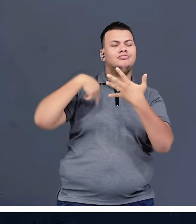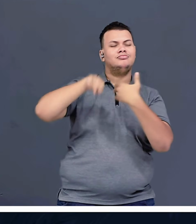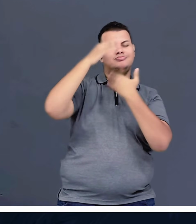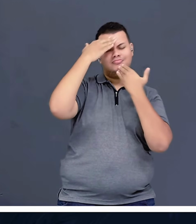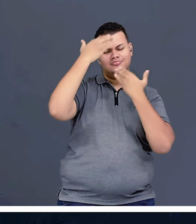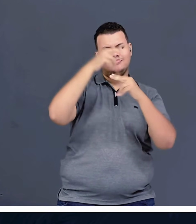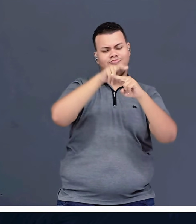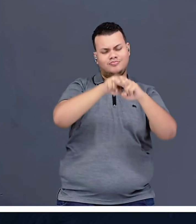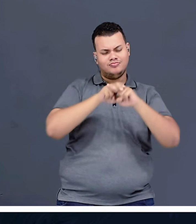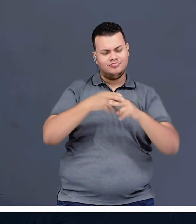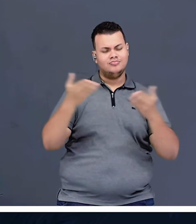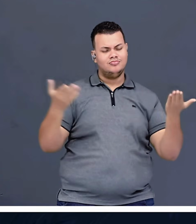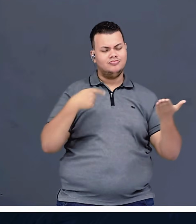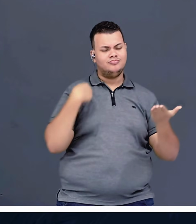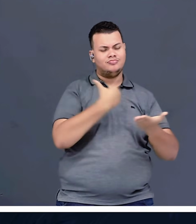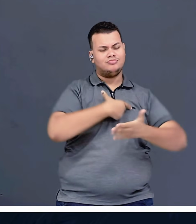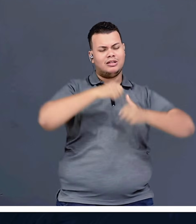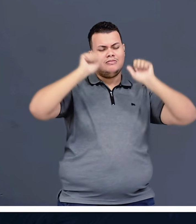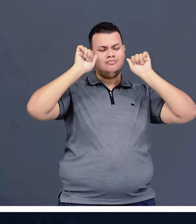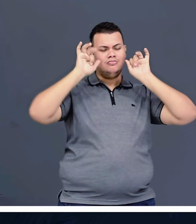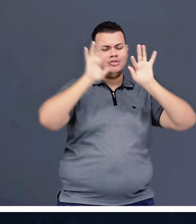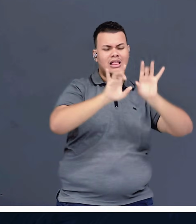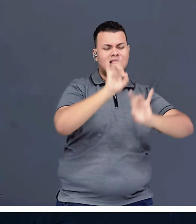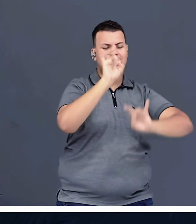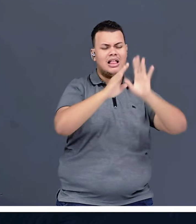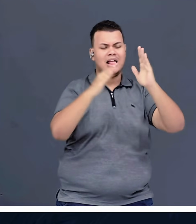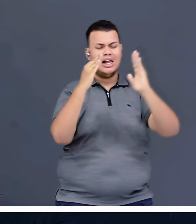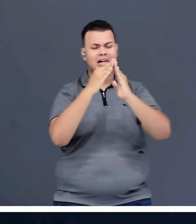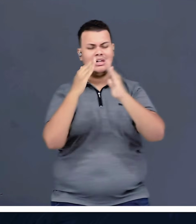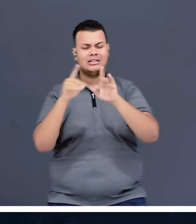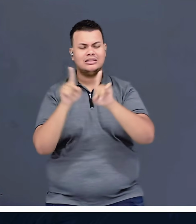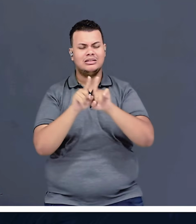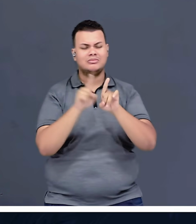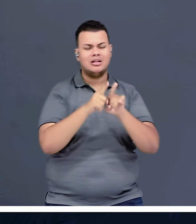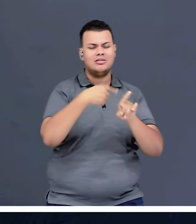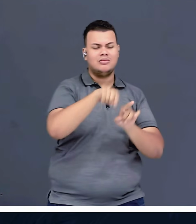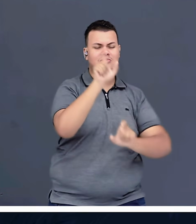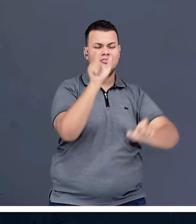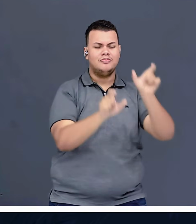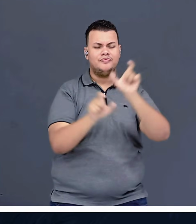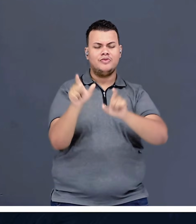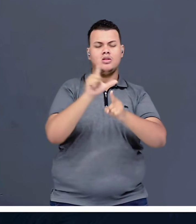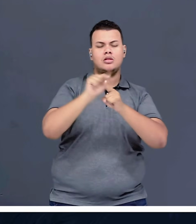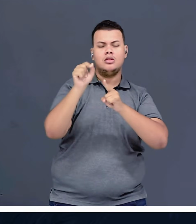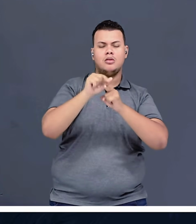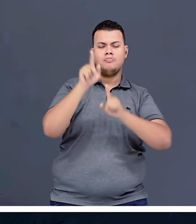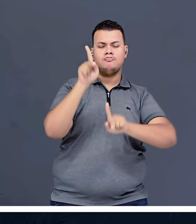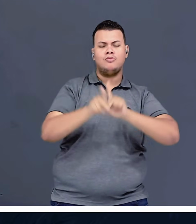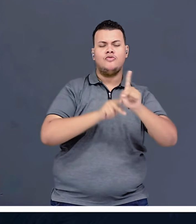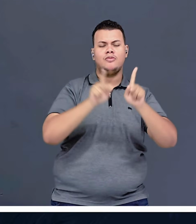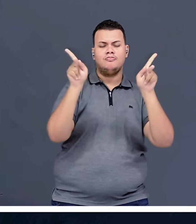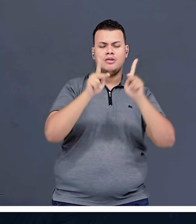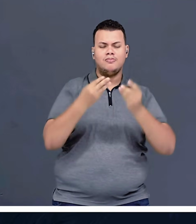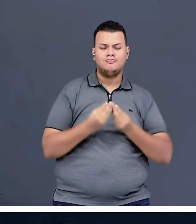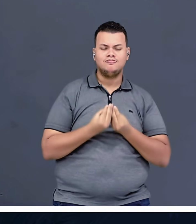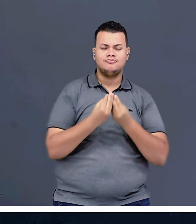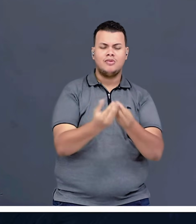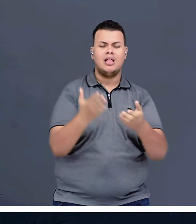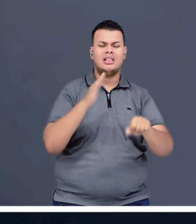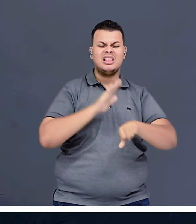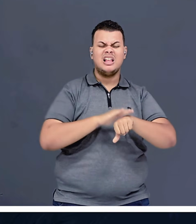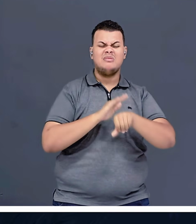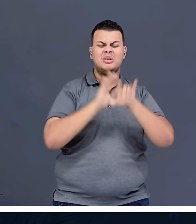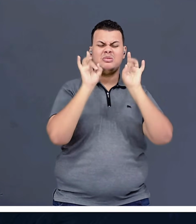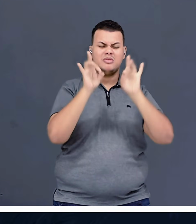isso. Declaramos essa bênção sobre cada casa, sobre cada lar. Leva o teu povo em paz. Tenhamos um tempo